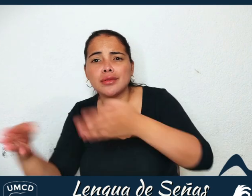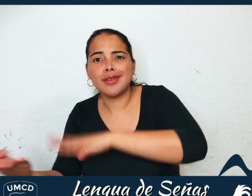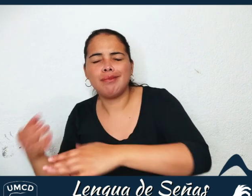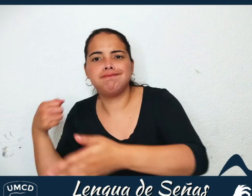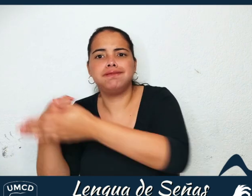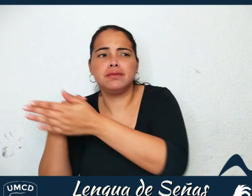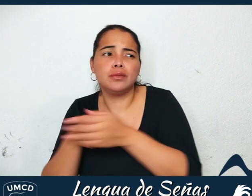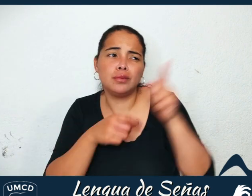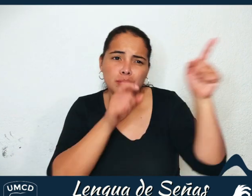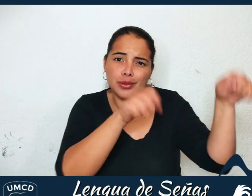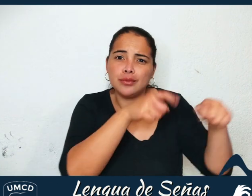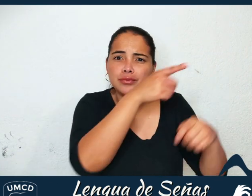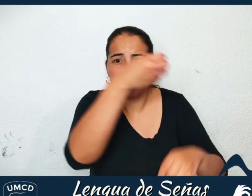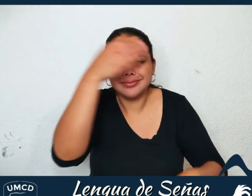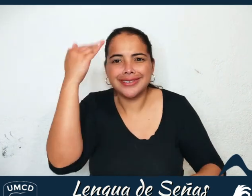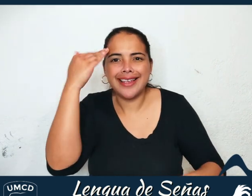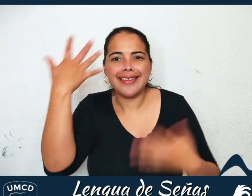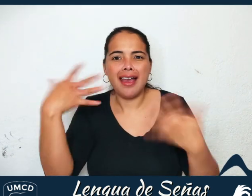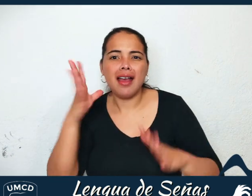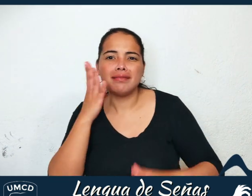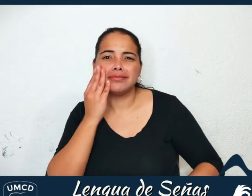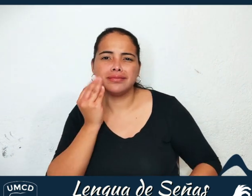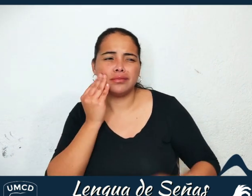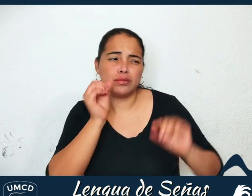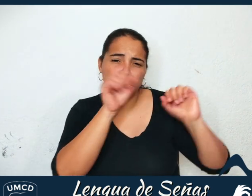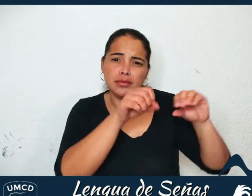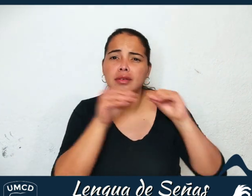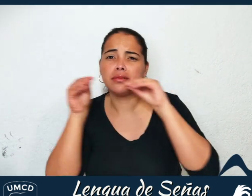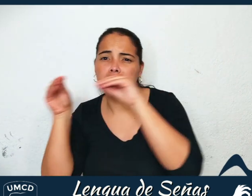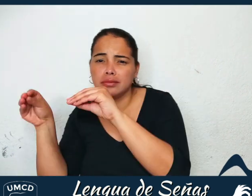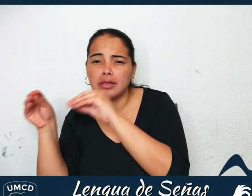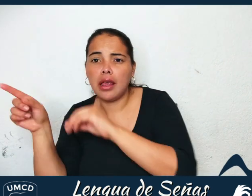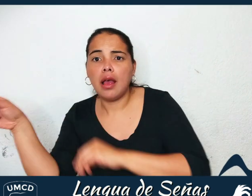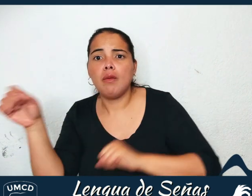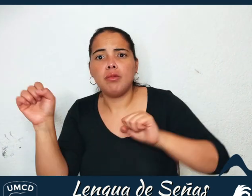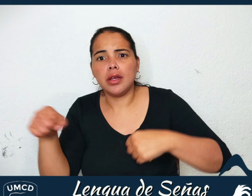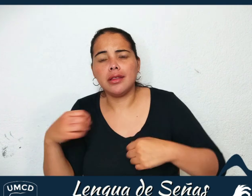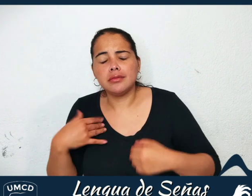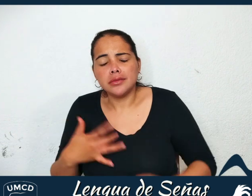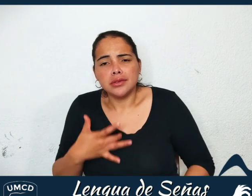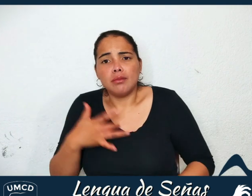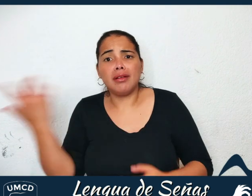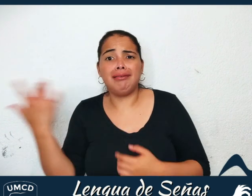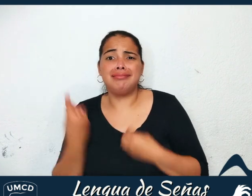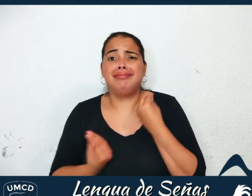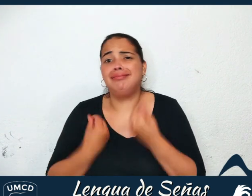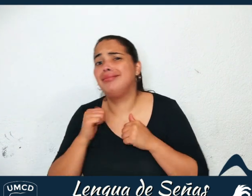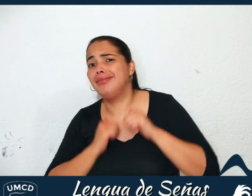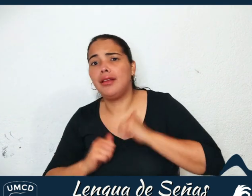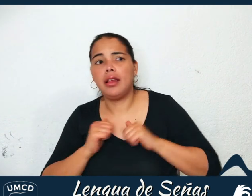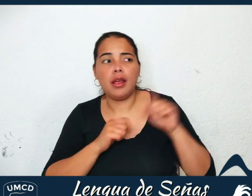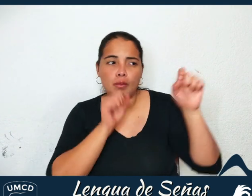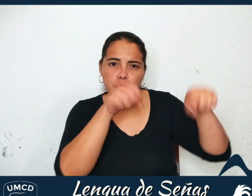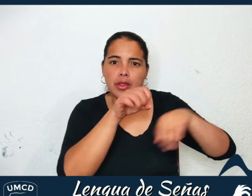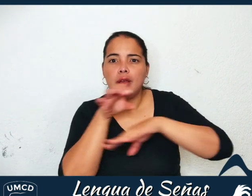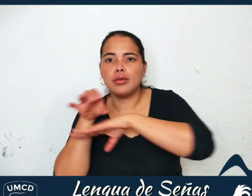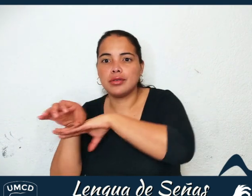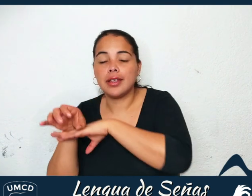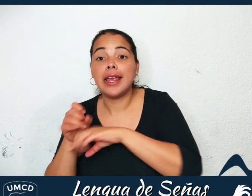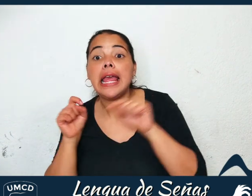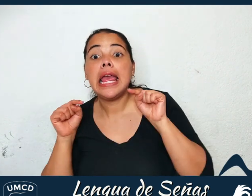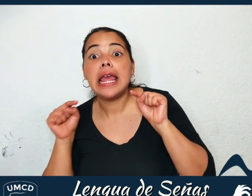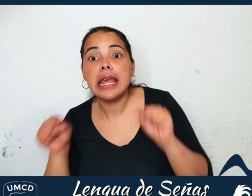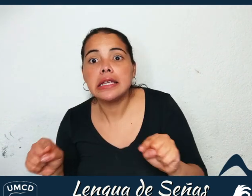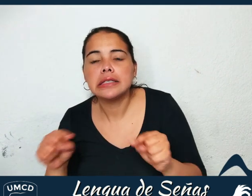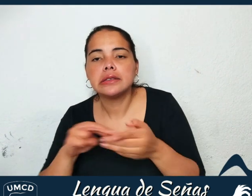a través del consuelo que Sofía había aprendido, poder consolar la vida de esta otra niña. Ese es